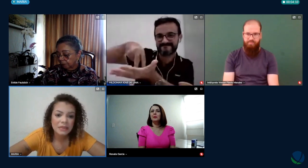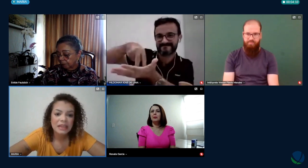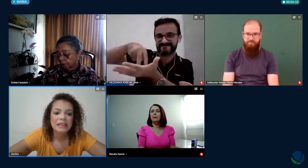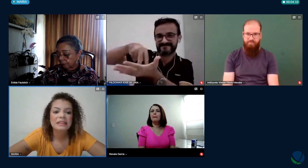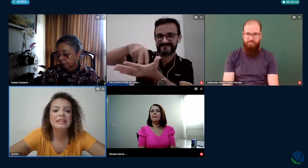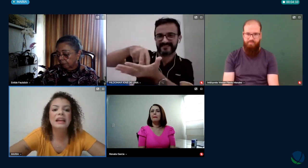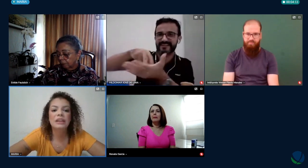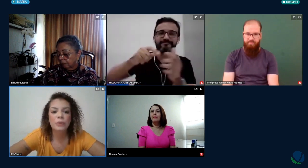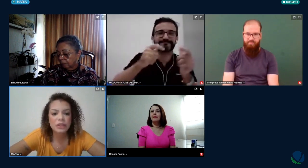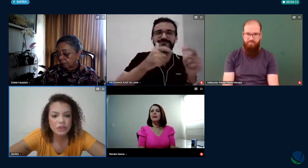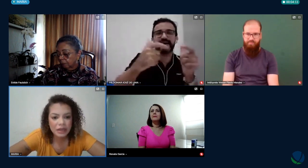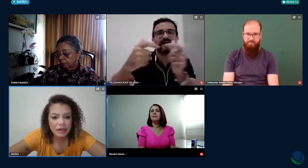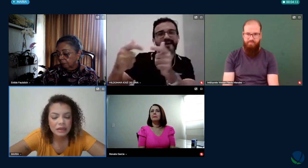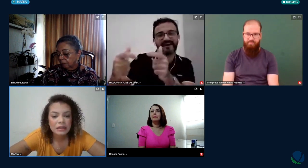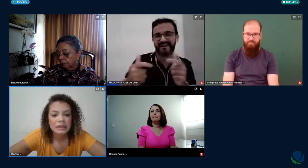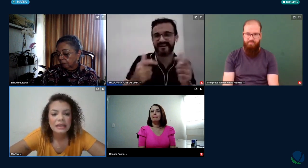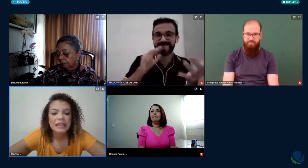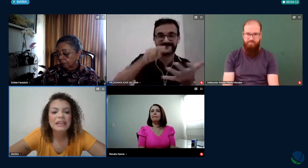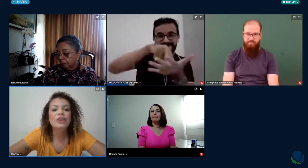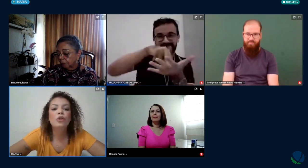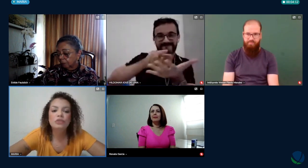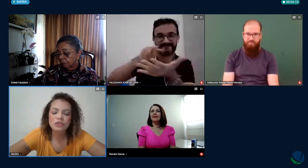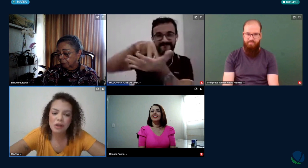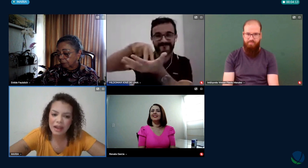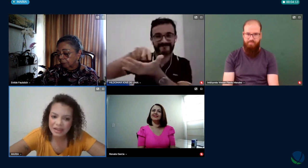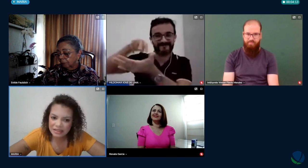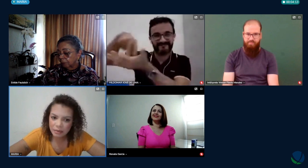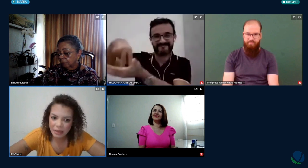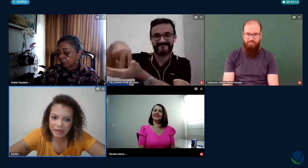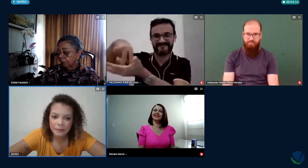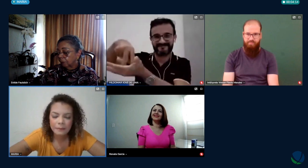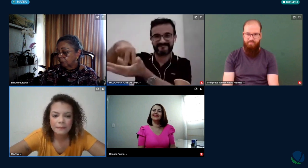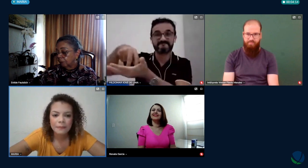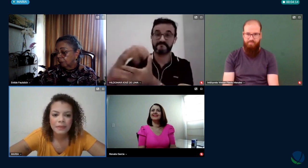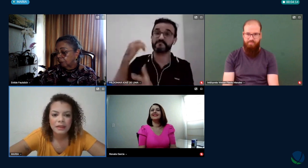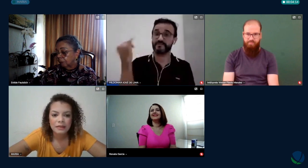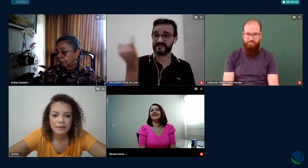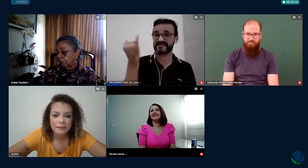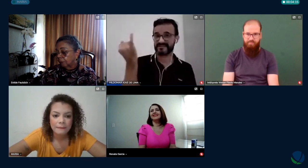ciência, na linguística, em outros locais também.